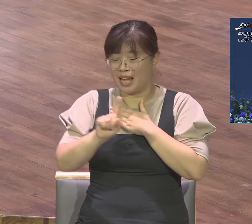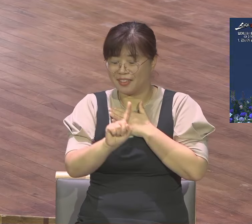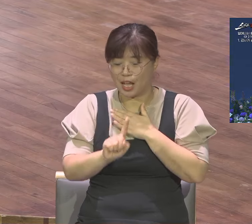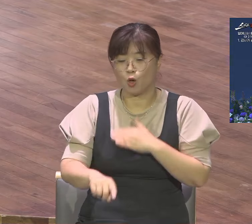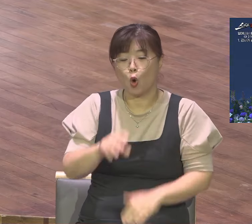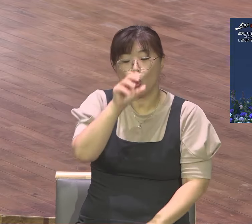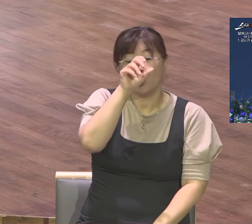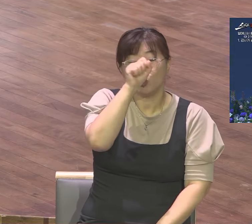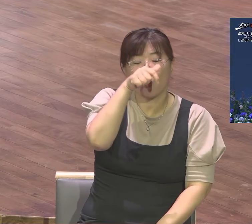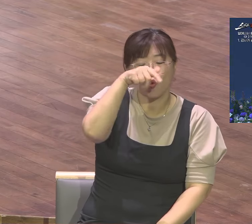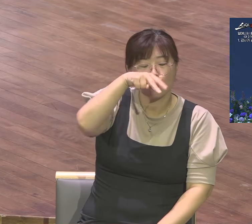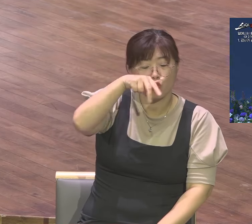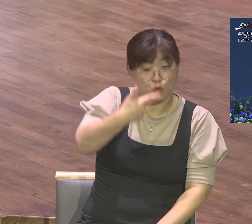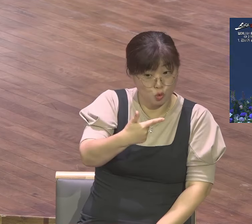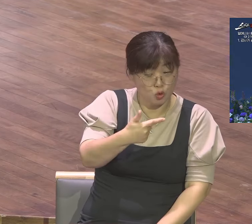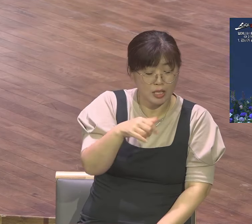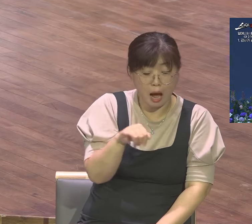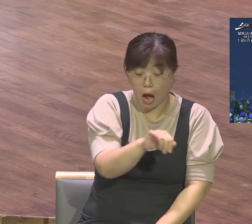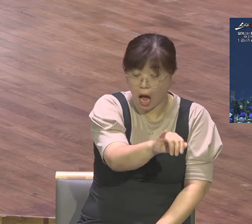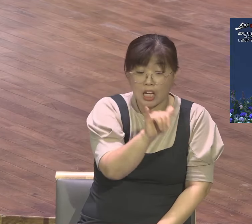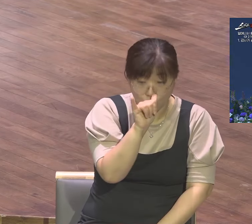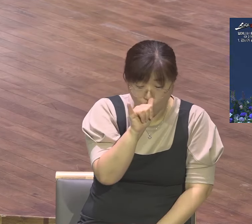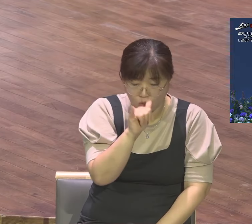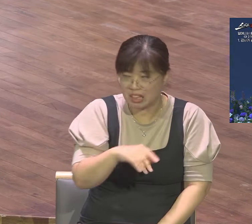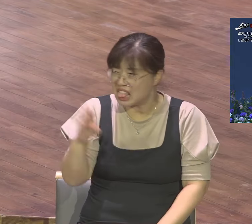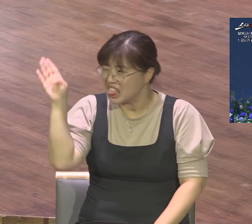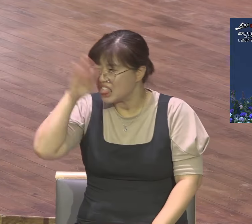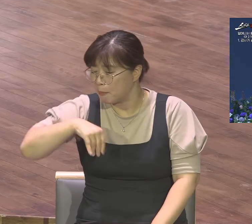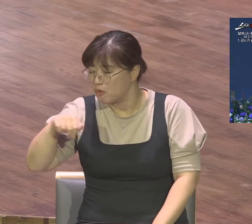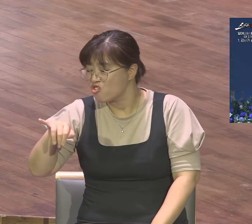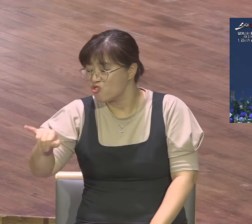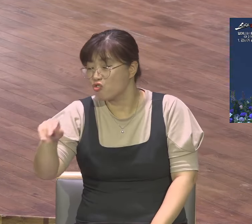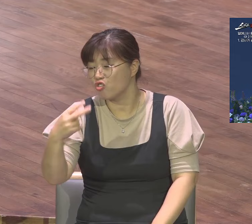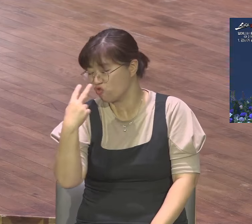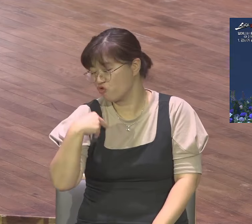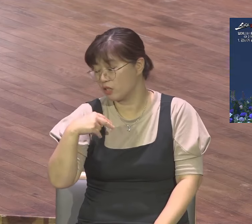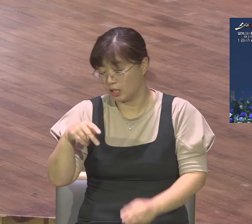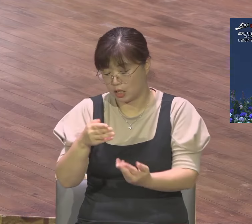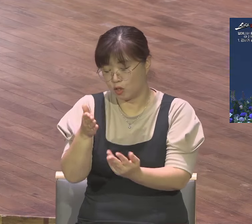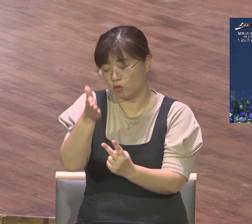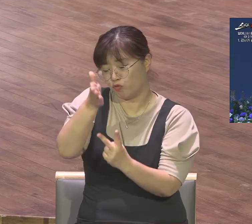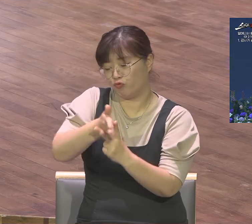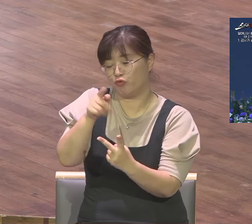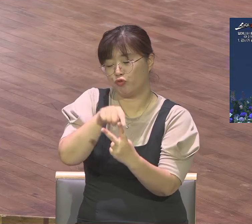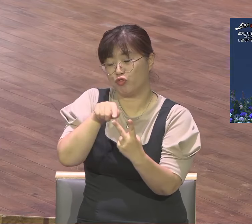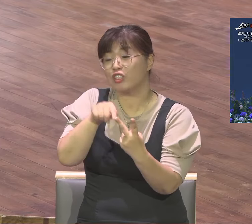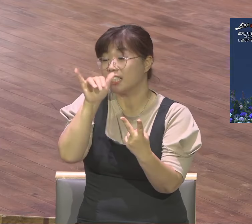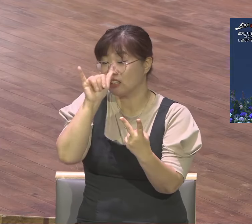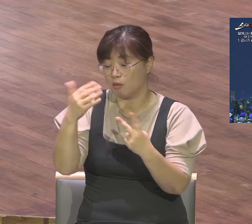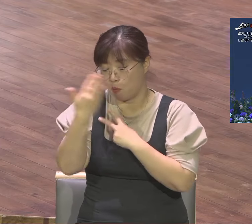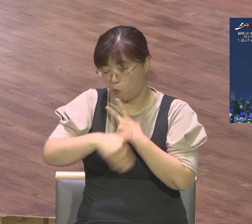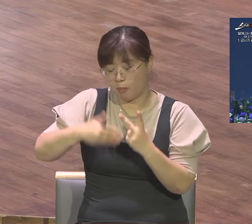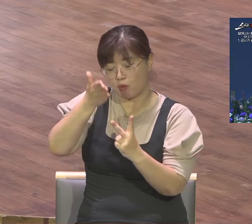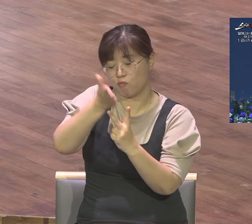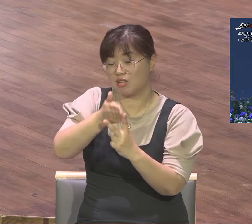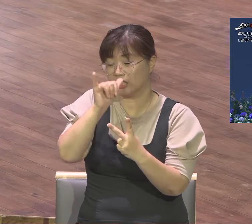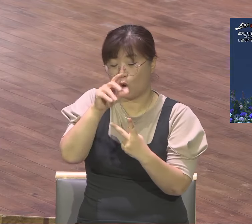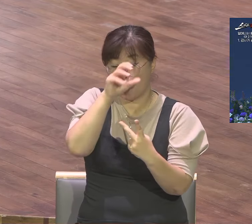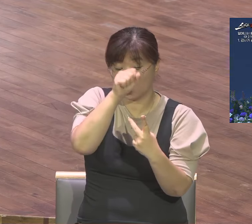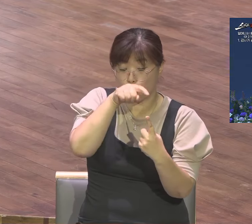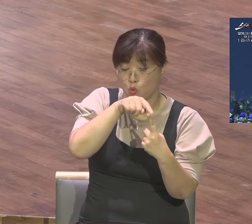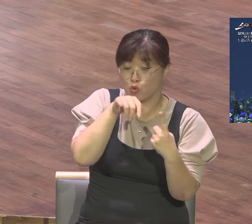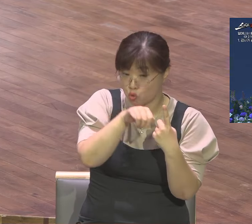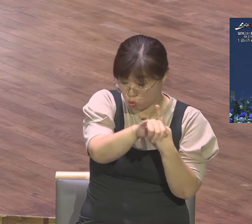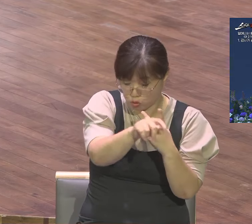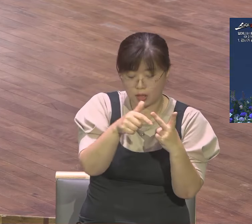균이 극히 일부분이에요. 이건 좋은 균이다, 이 나쁜 균이다. 이거는 극히 일부분밖에 없대요.